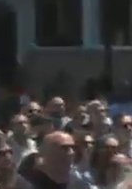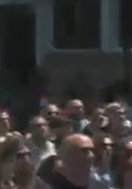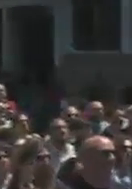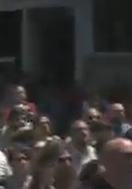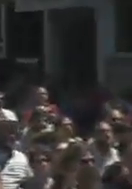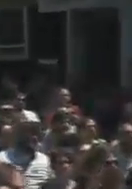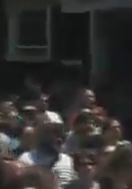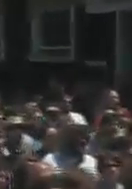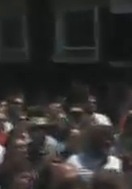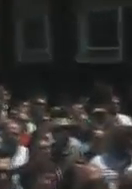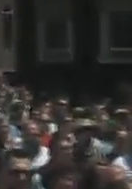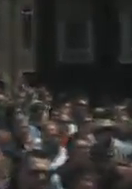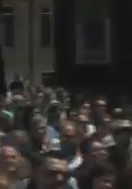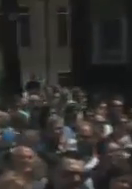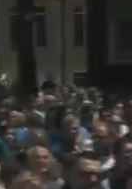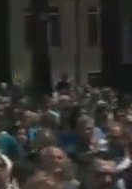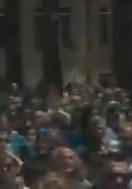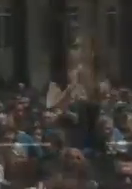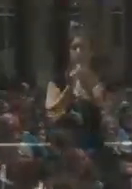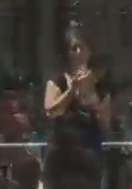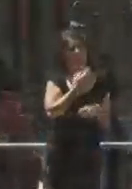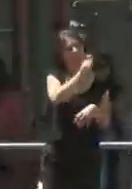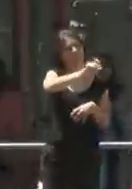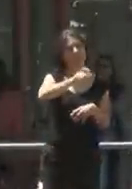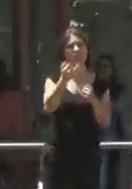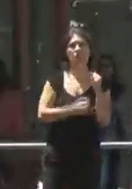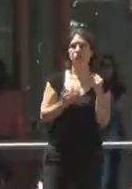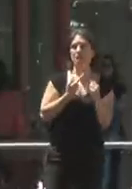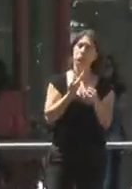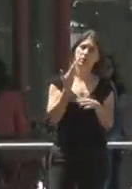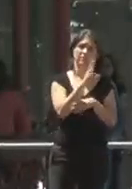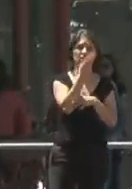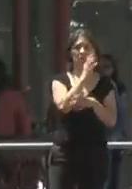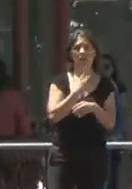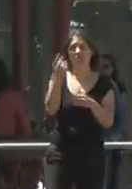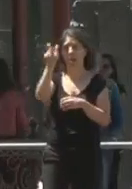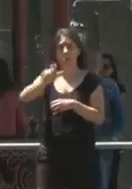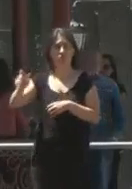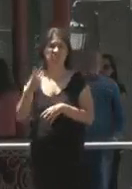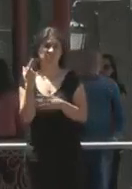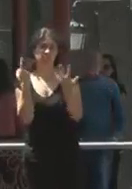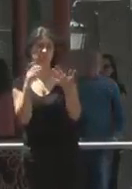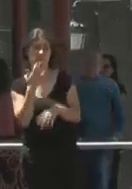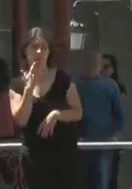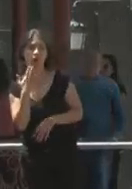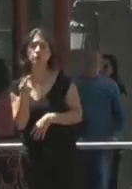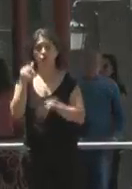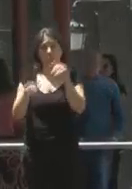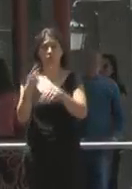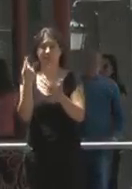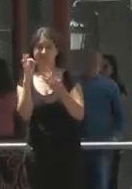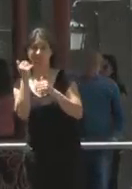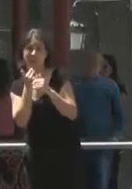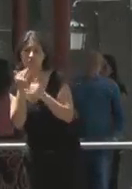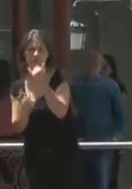los de 30 votan por los partidos que tienen representantes políticos de 30 y los de 60 votan por los de 60. Tenemos un país en el que